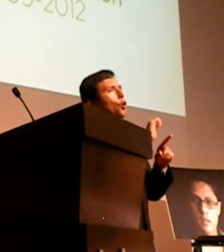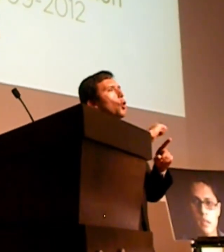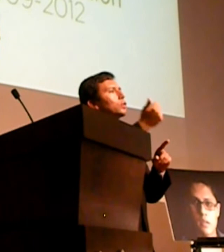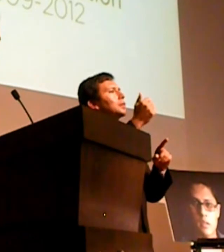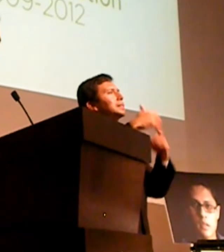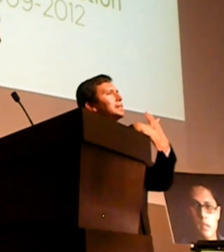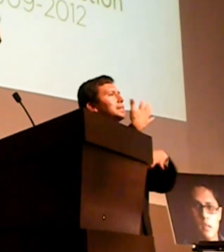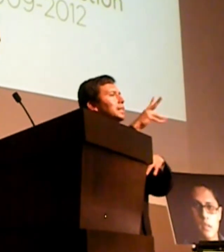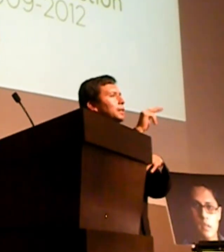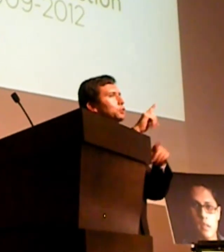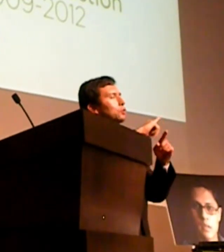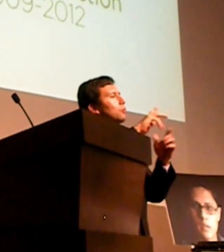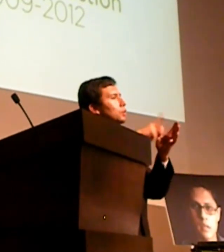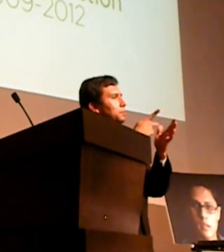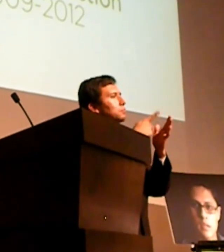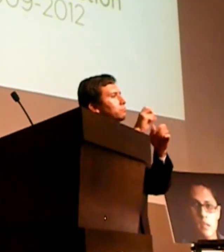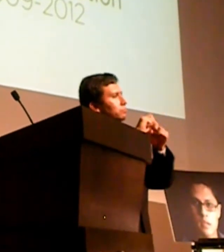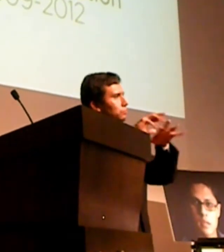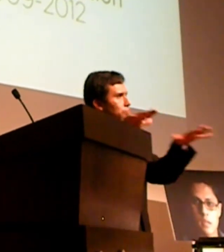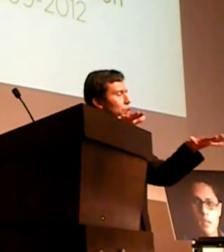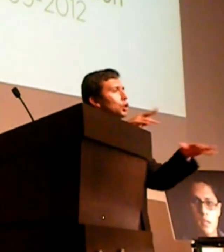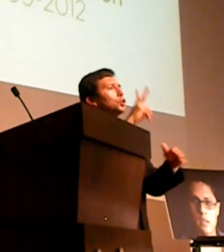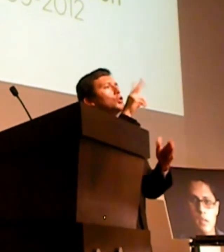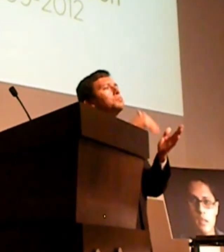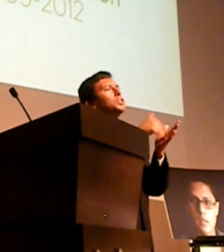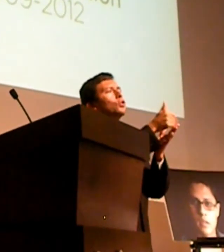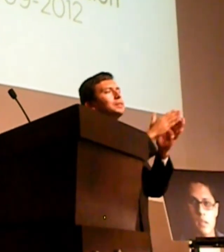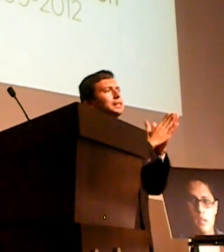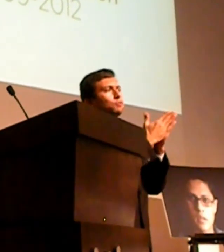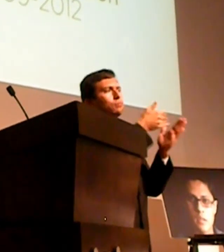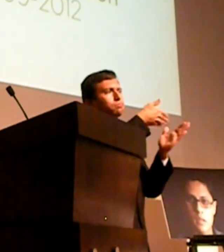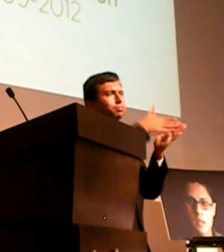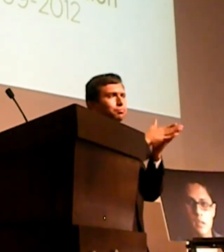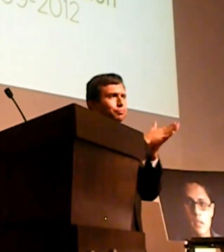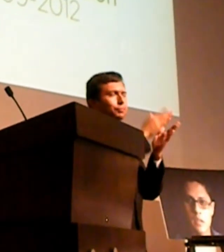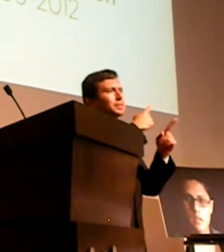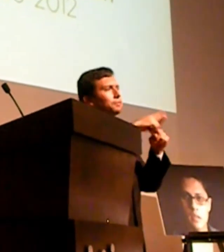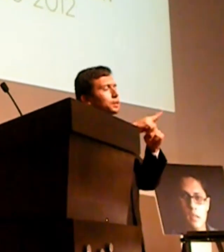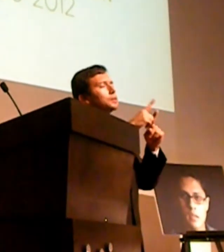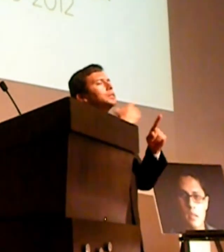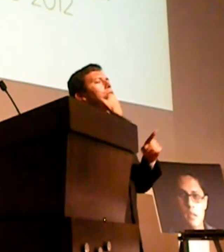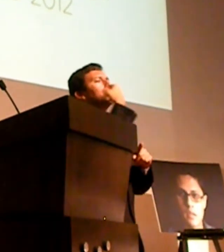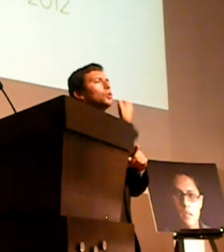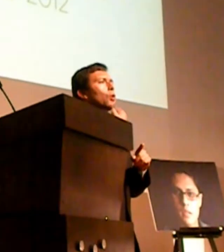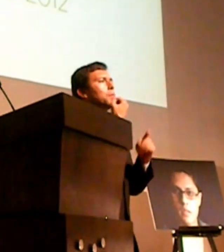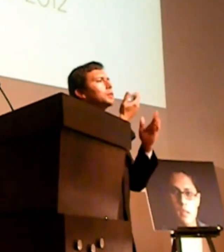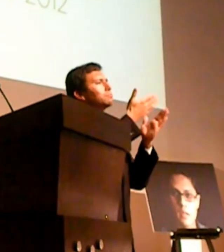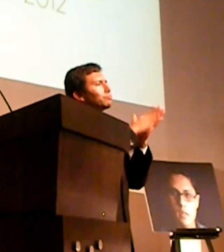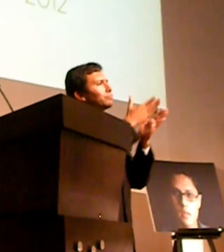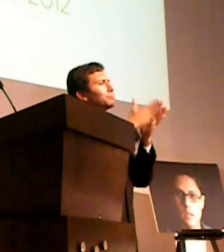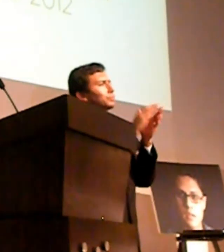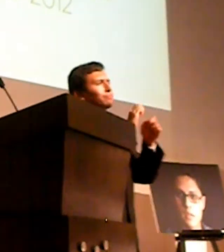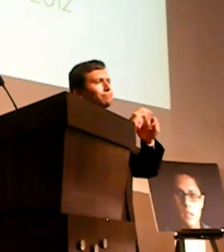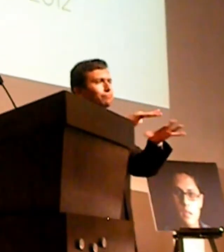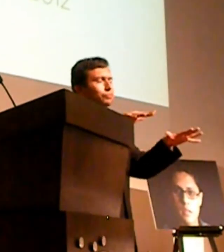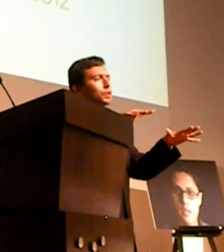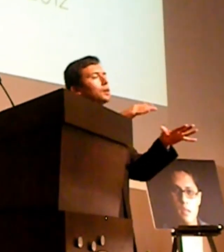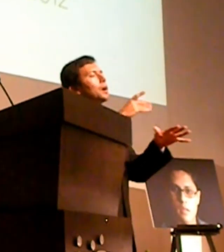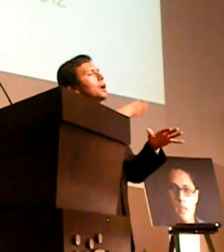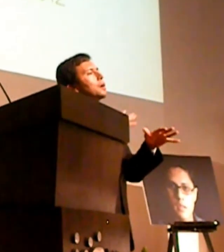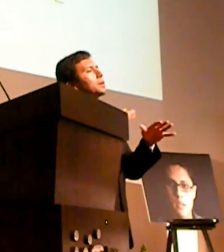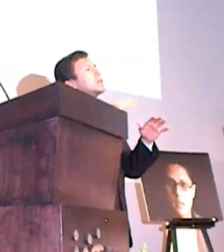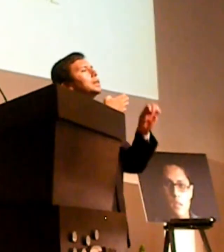de 2 millones de materiales impresos en diversas colecciones, formatos y lenguas, trabajo con entidades federativas, con